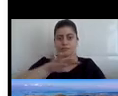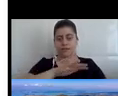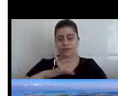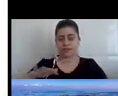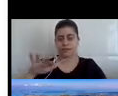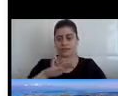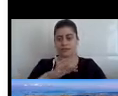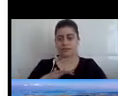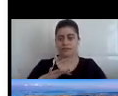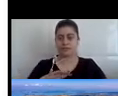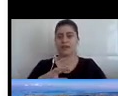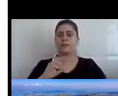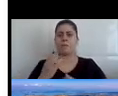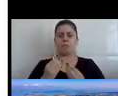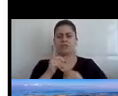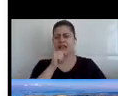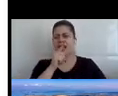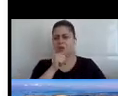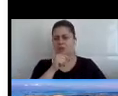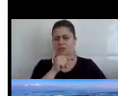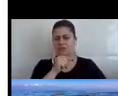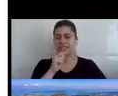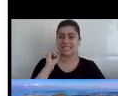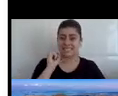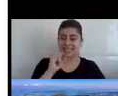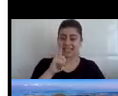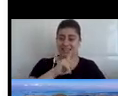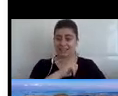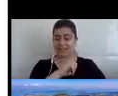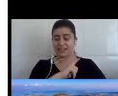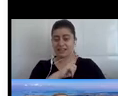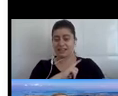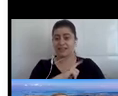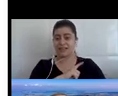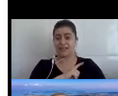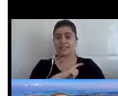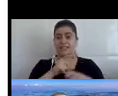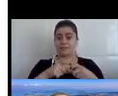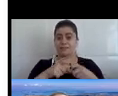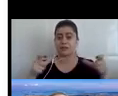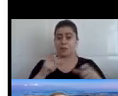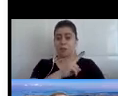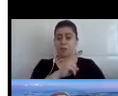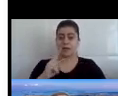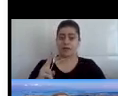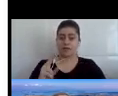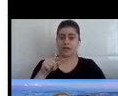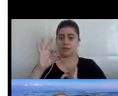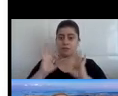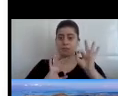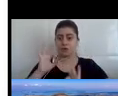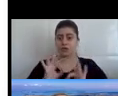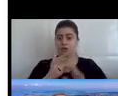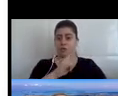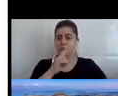alta recarga hídrica, que se tiver essa expansão urbana, ou seja, esse projeto urbano